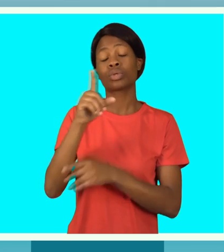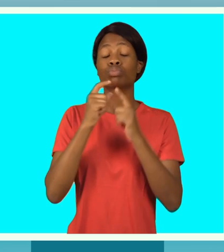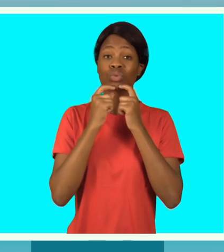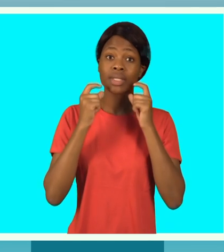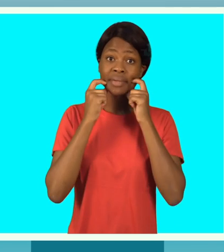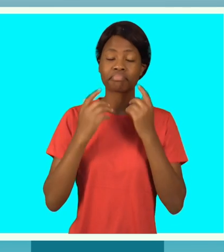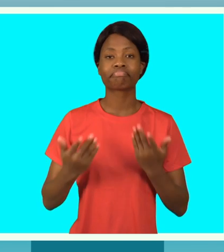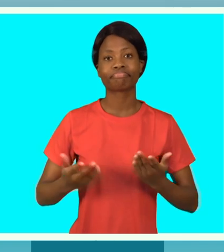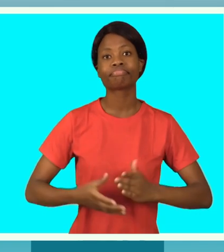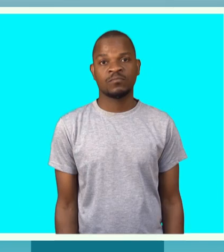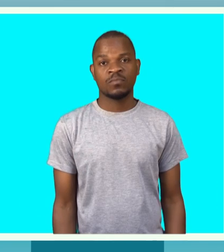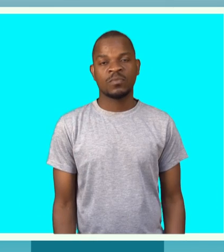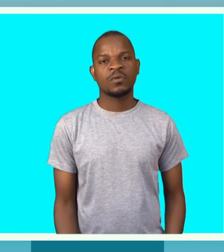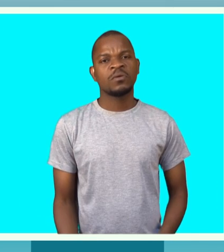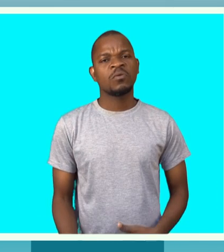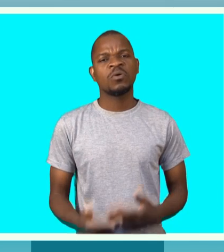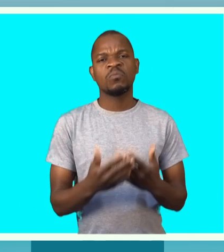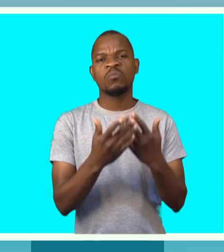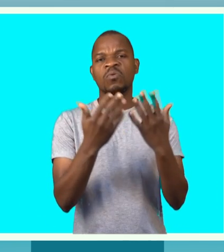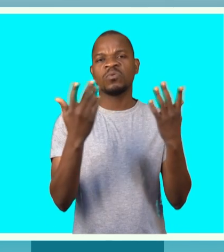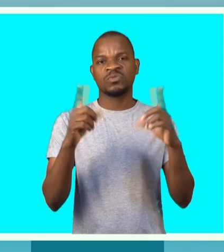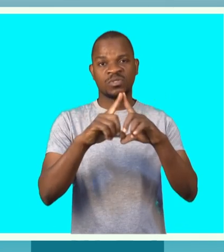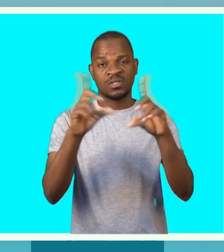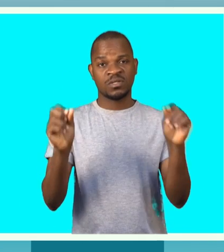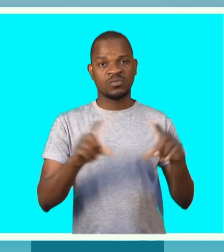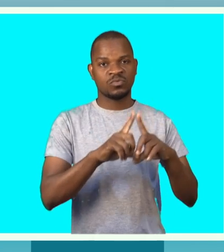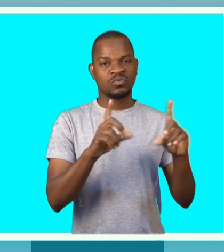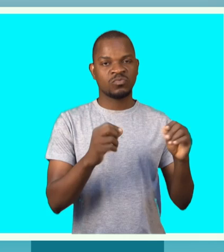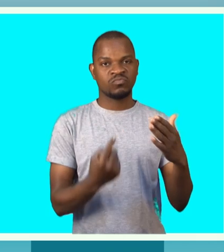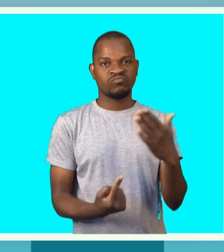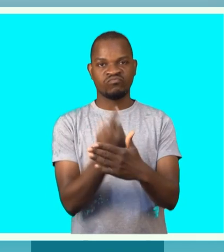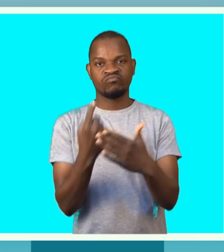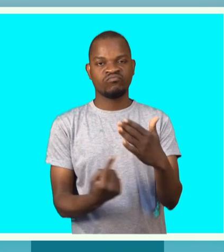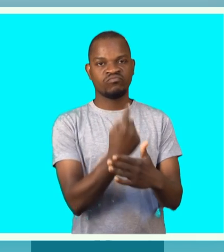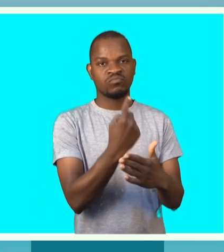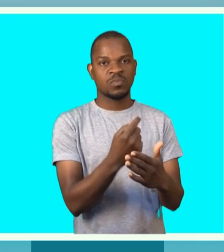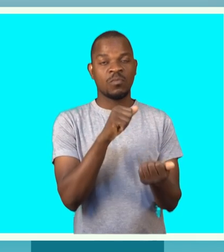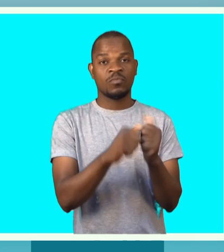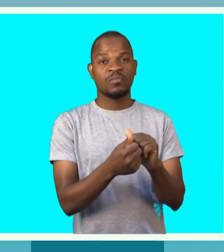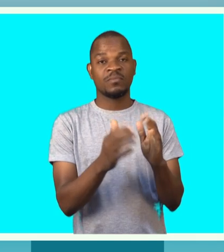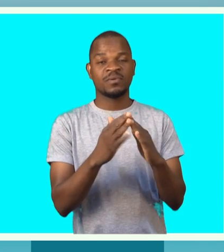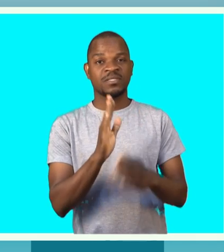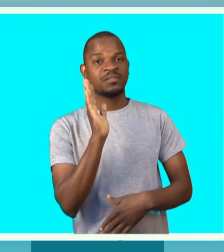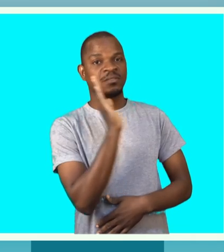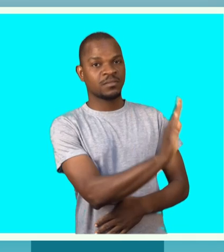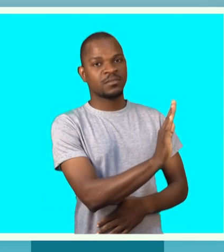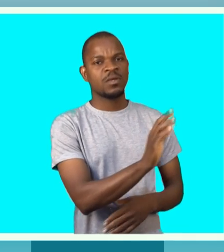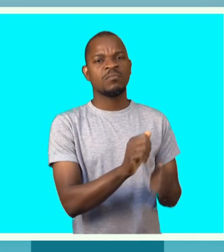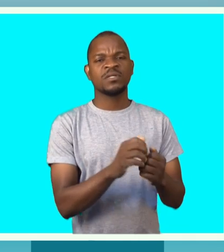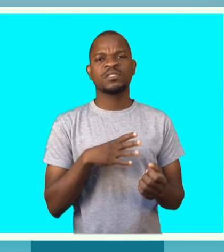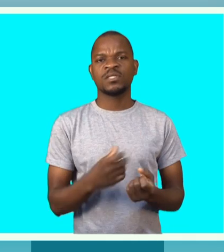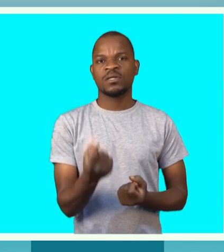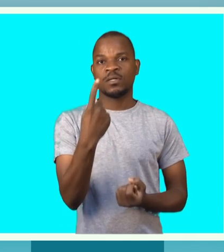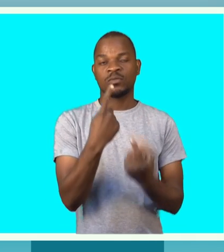Deficiência de Moçambique. Nos falaram muitas coisas sobre o que está acontecendo, problemas da casa dele. Mas há